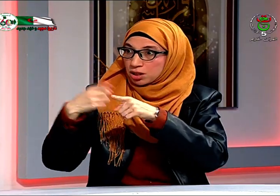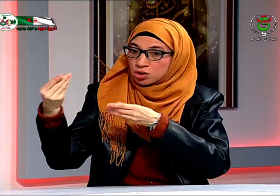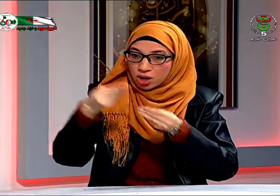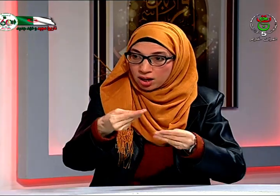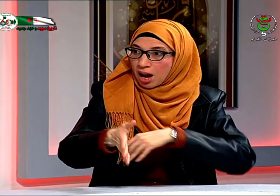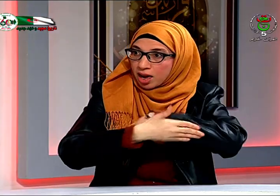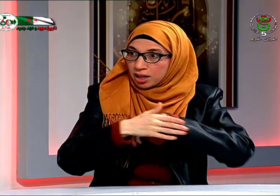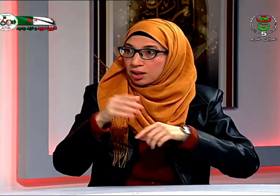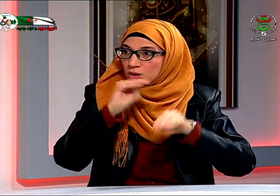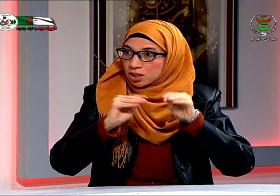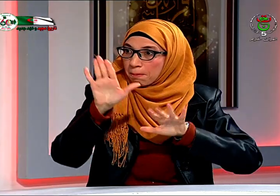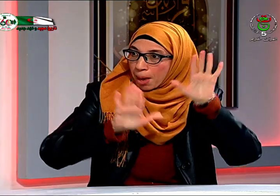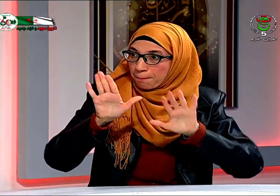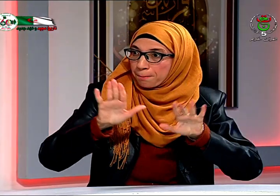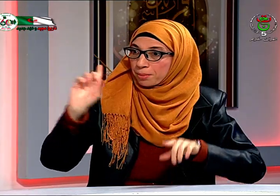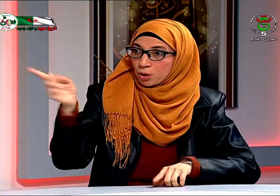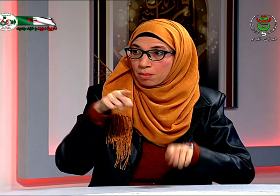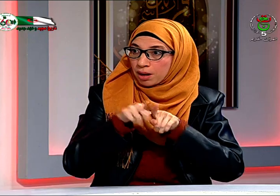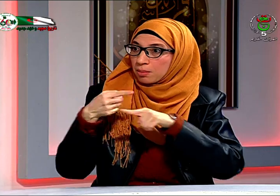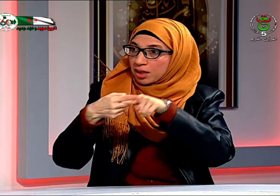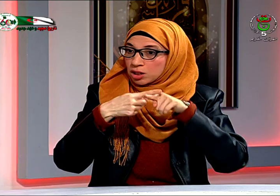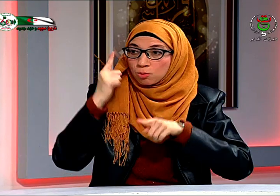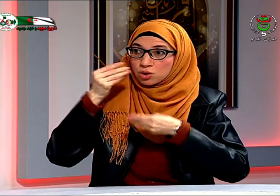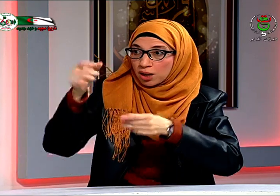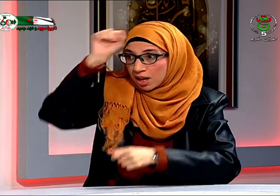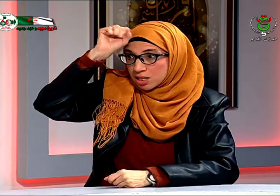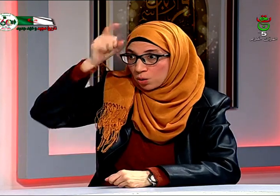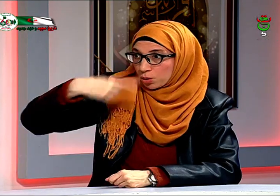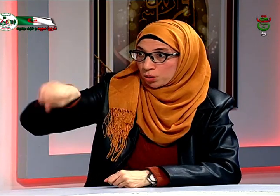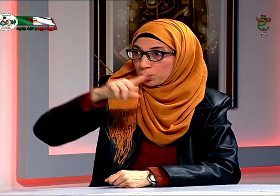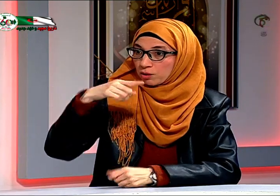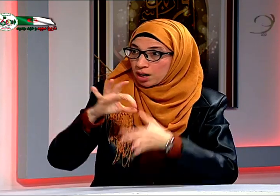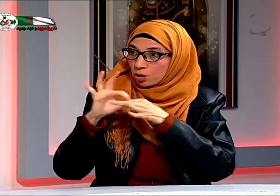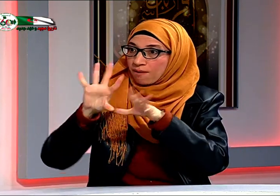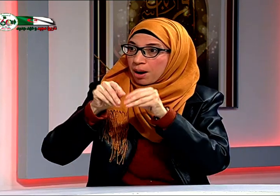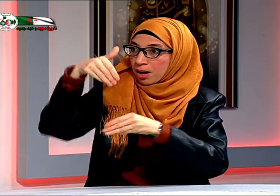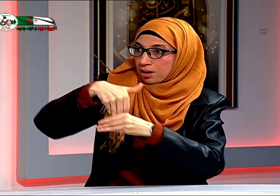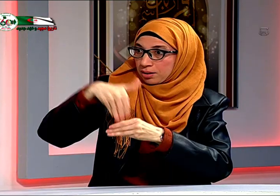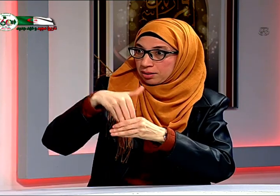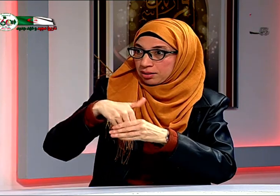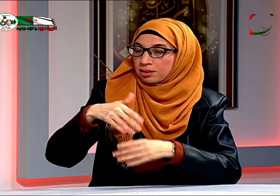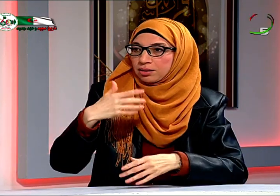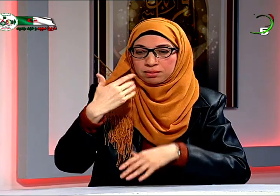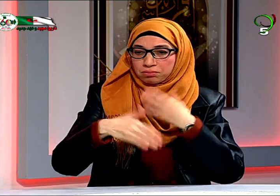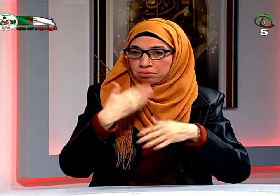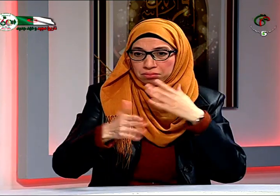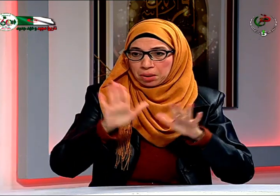إخوتي ويتقسمون رعايتي الكل يتقسم رعايتي كي يقوم نعم كي أتعلم